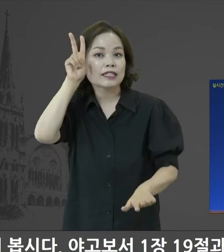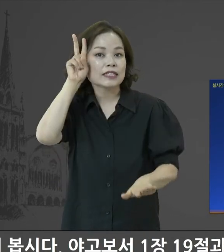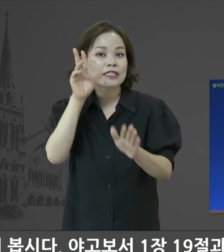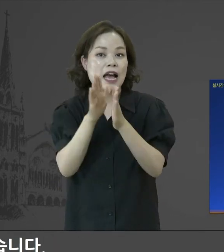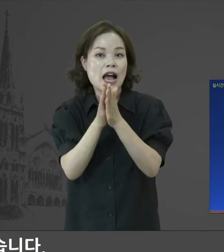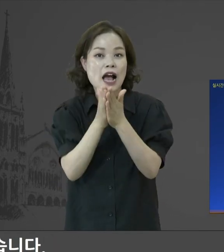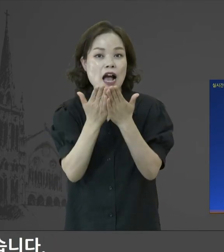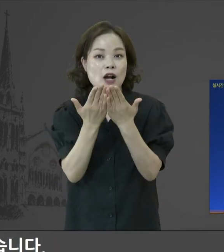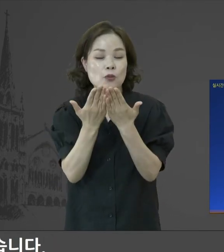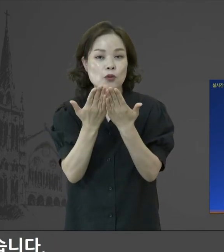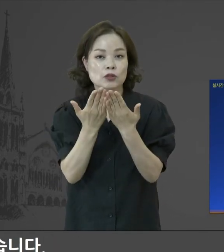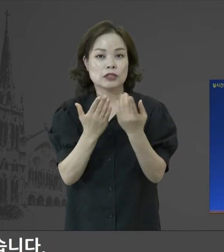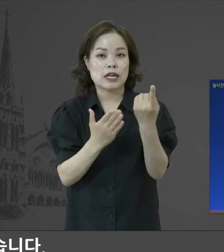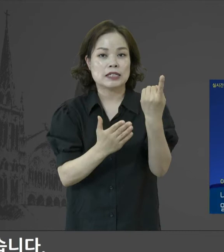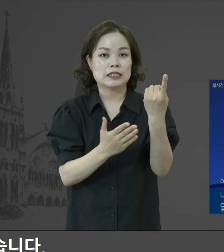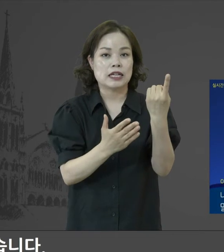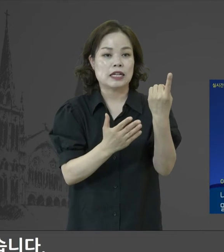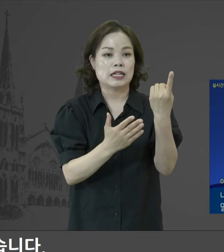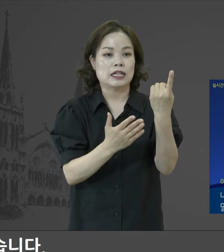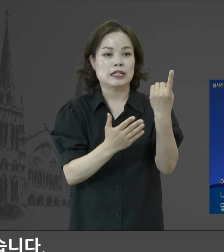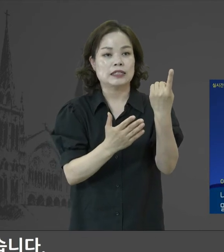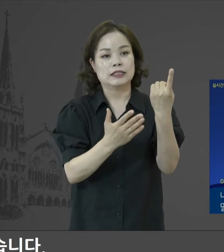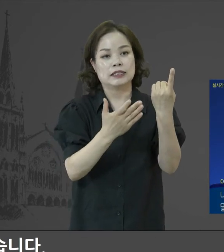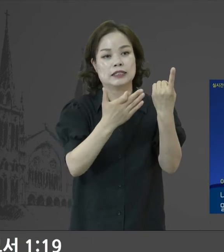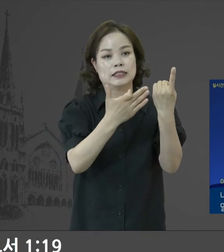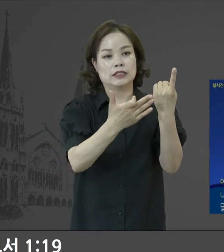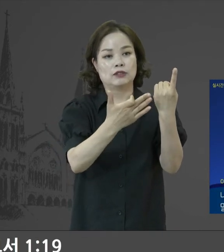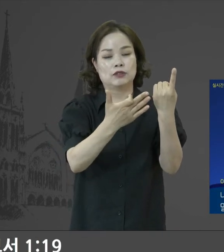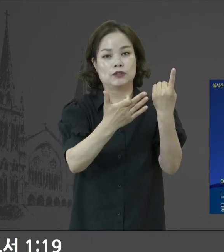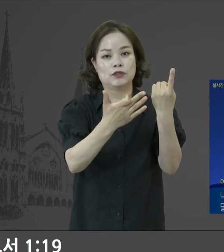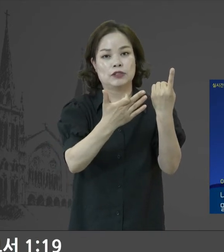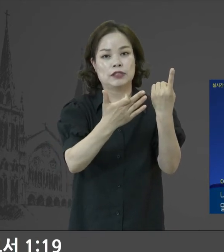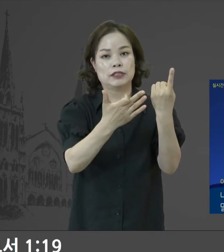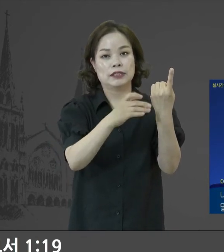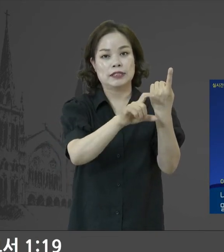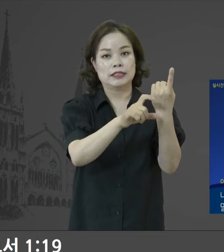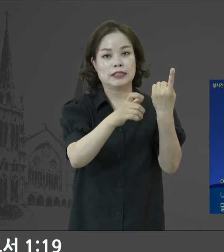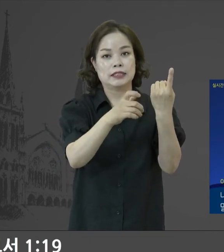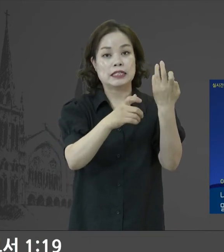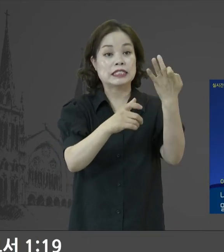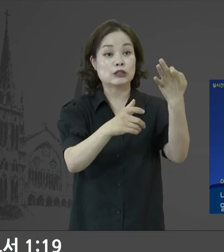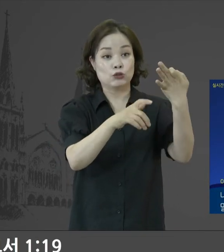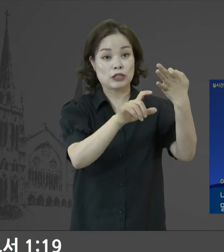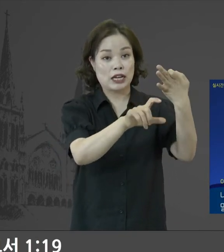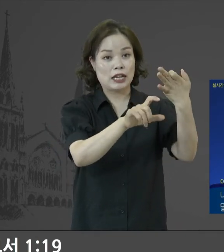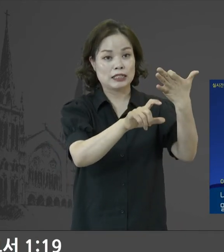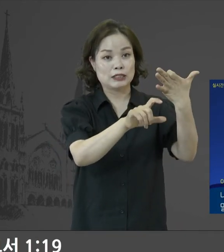1장 19절과 20절을 같이 한번 살펴보겠습니다. 야고보서 1장